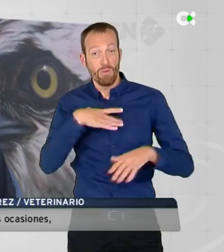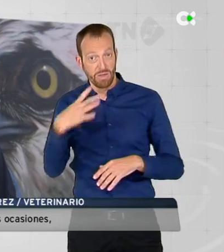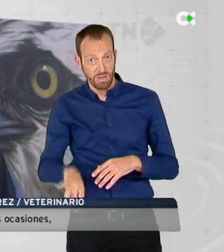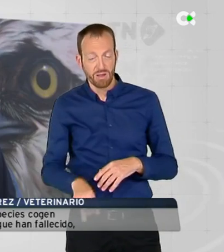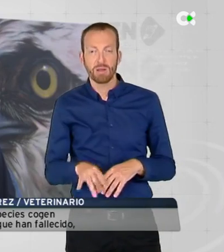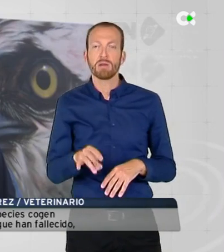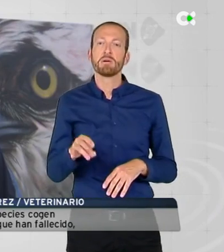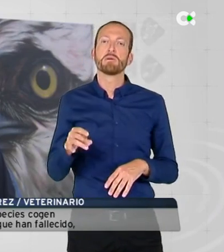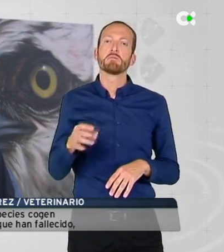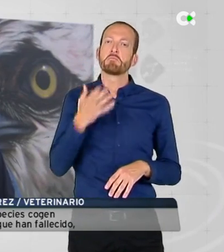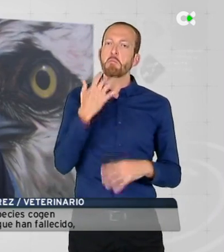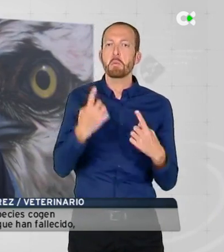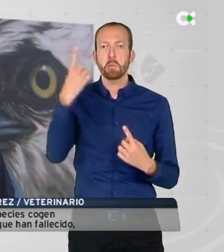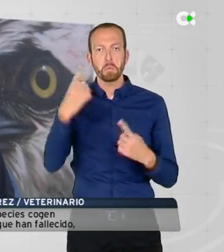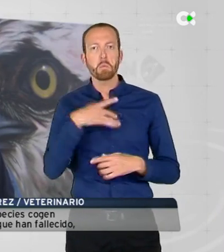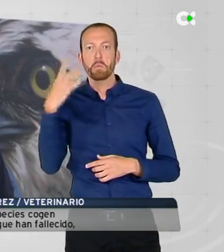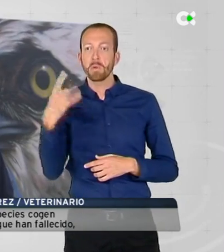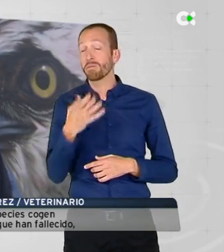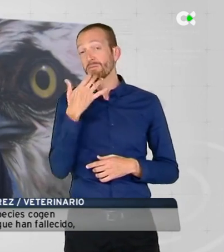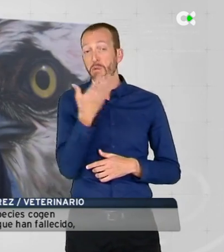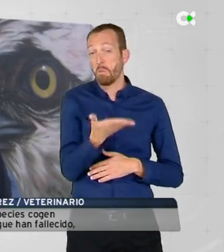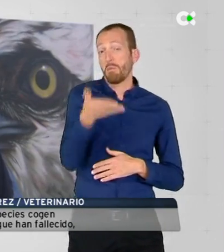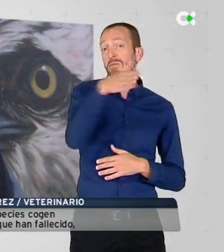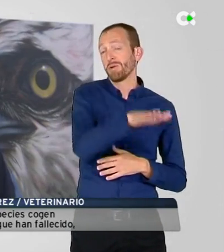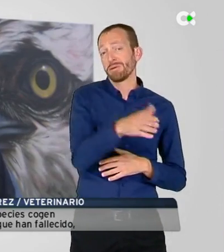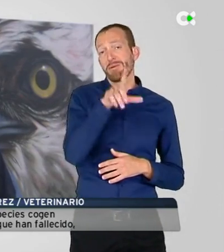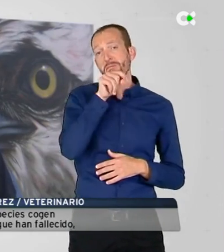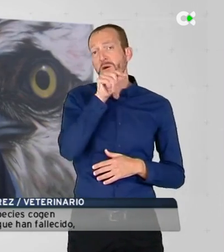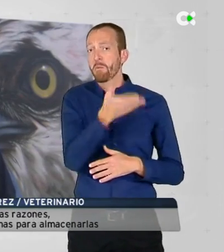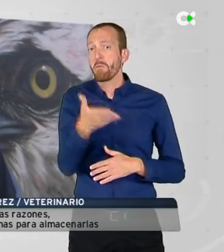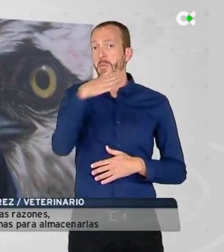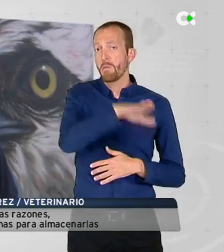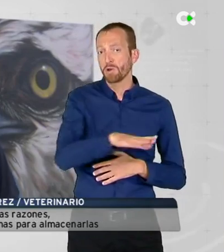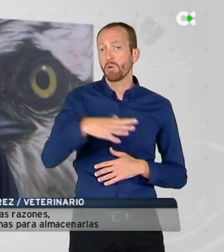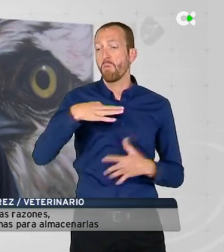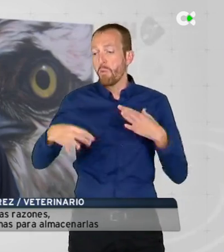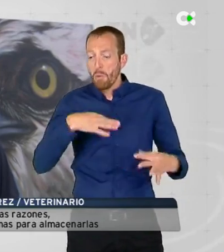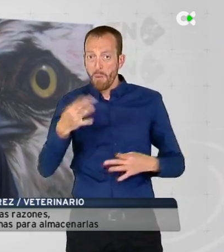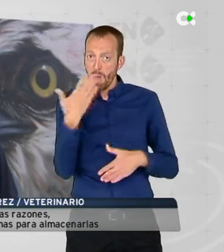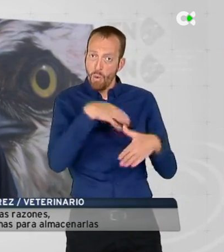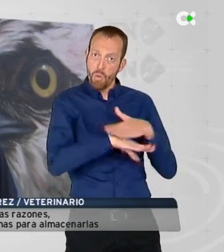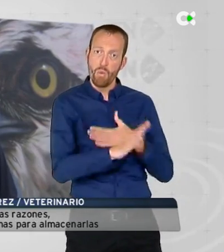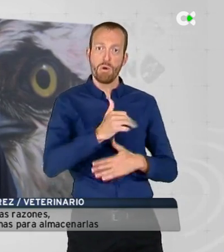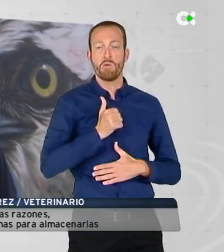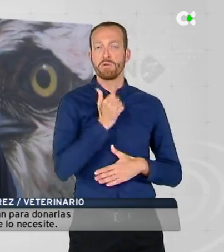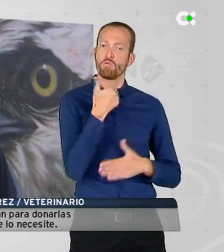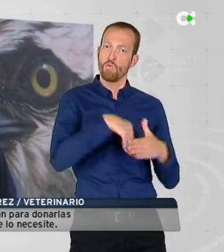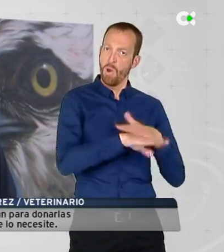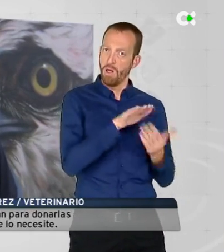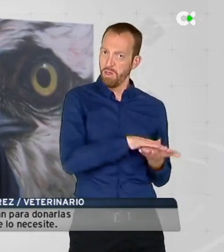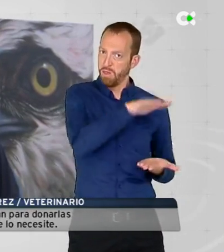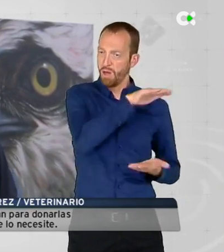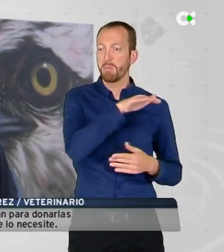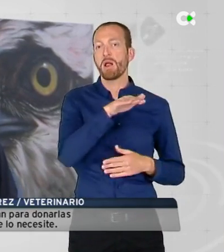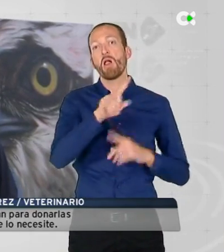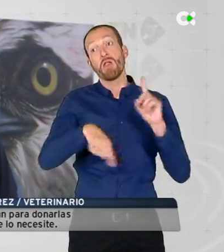ocasiones, con algunas especies, cogemos donantes que han fallecido por otras razones y guardamos las plumas para almacenarlas y que nos